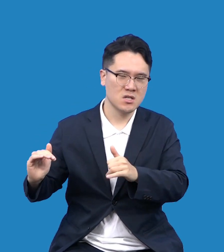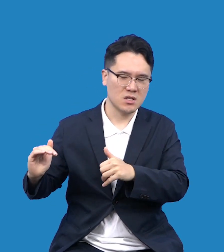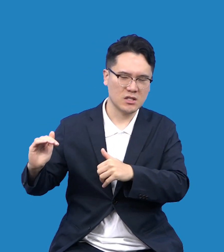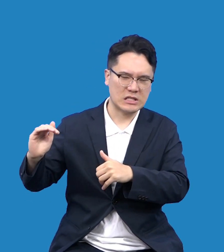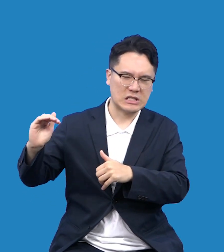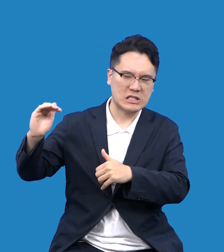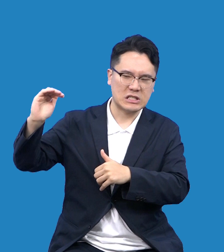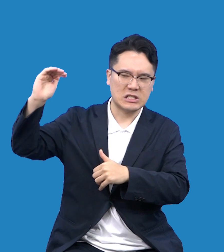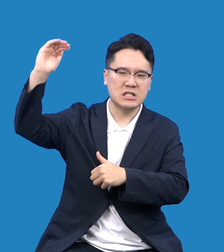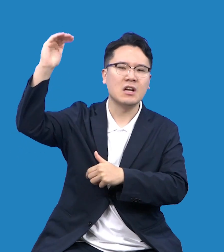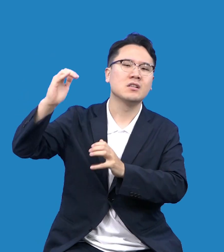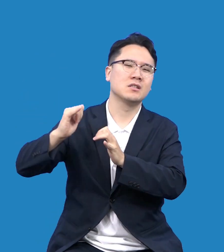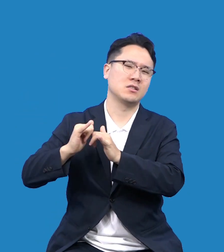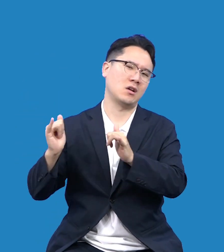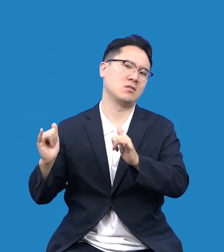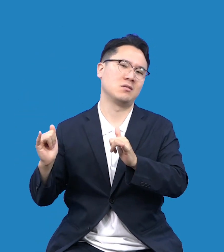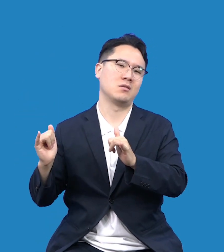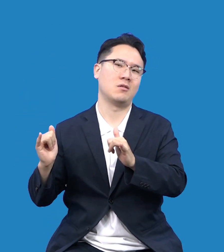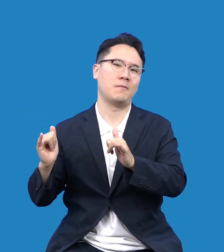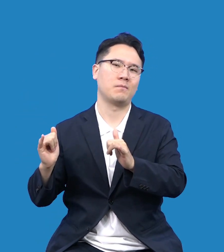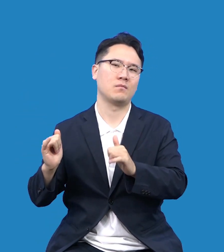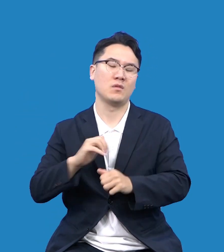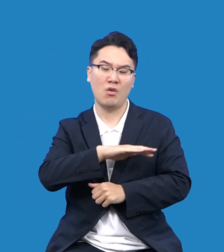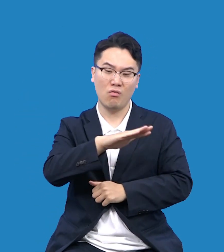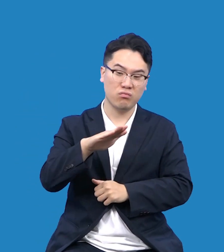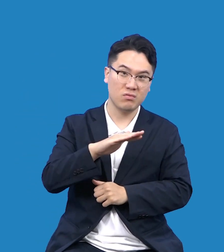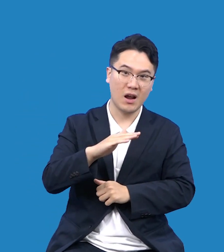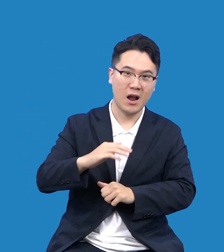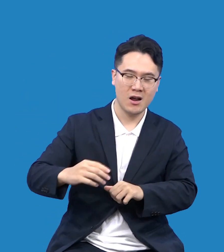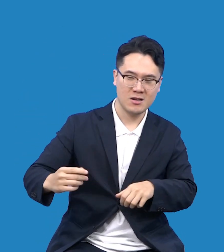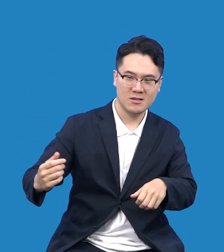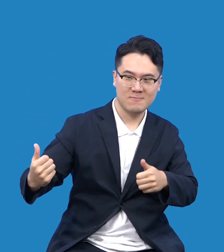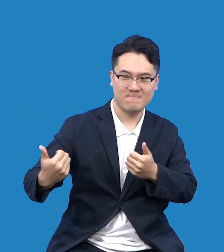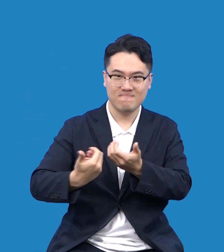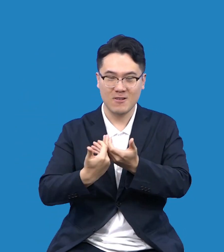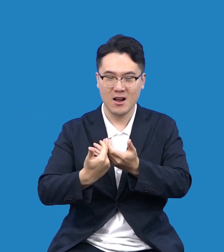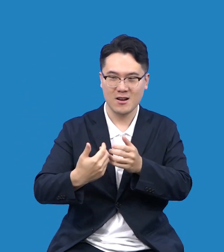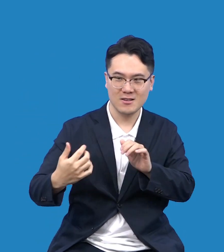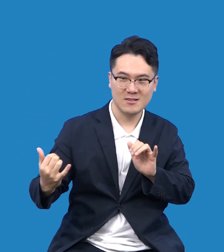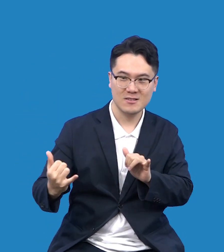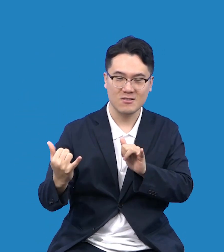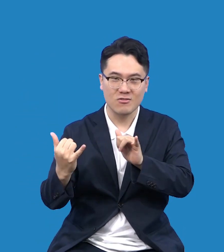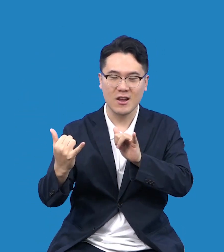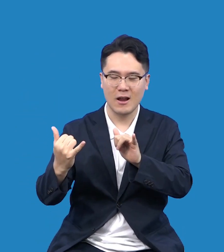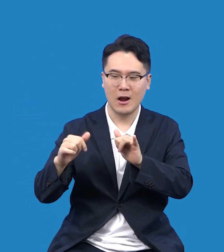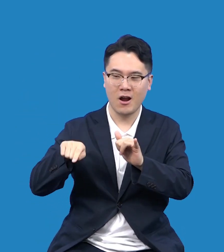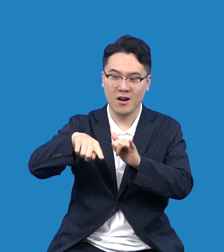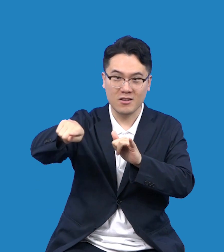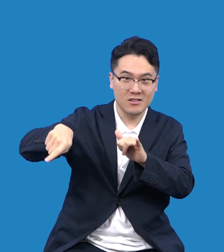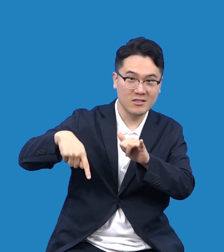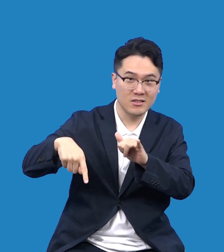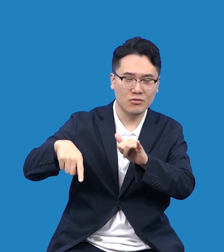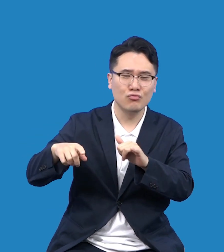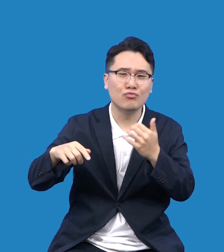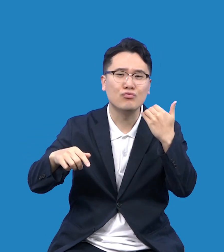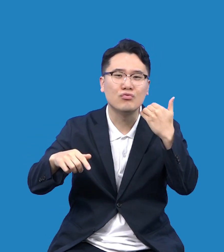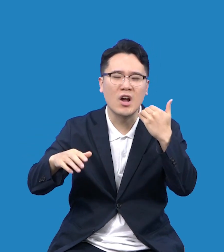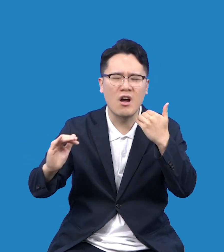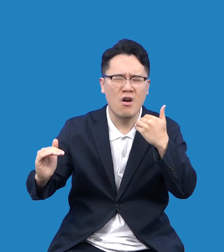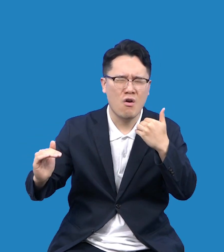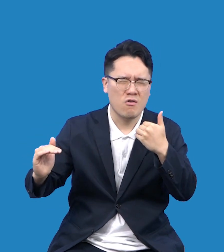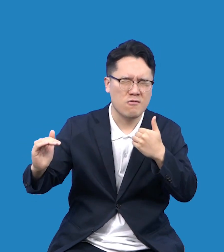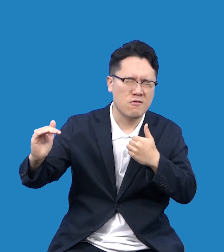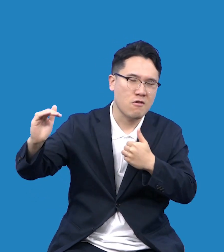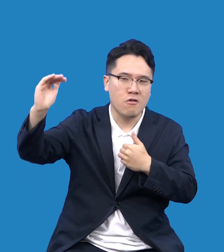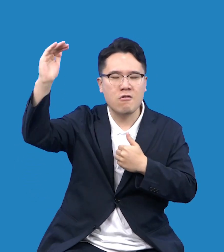장대한 자들이며, 그러니까 우리가 싸워야 할 대상은 어마어마한 거인들이다. 33절에